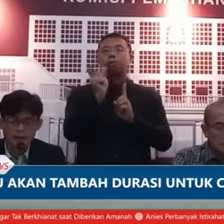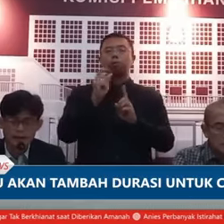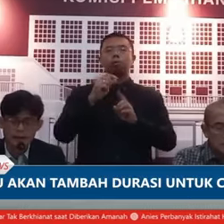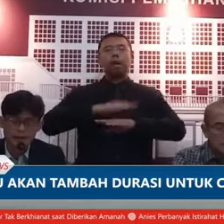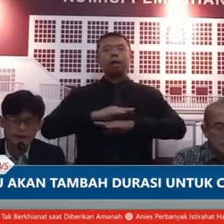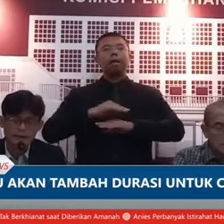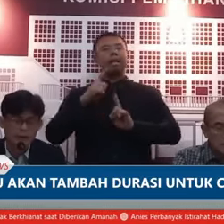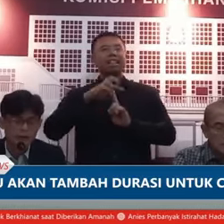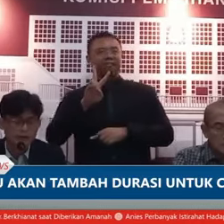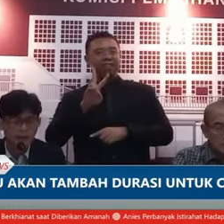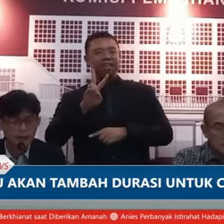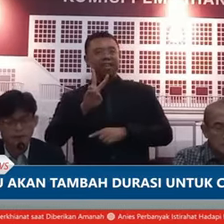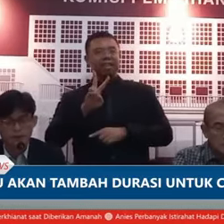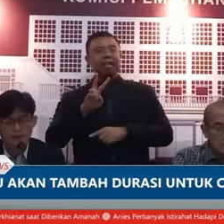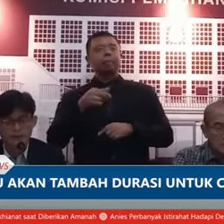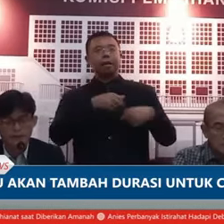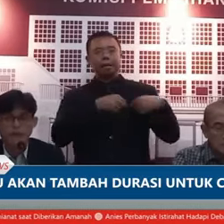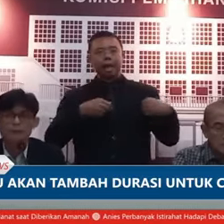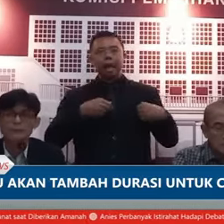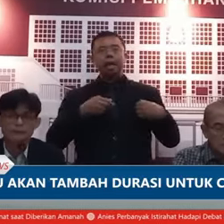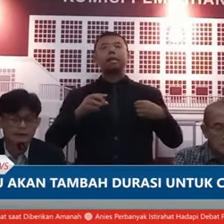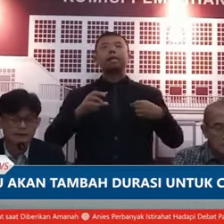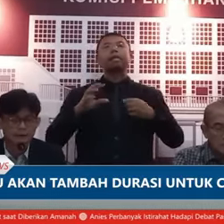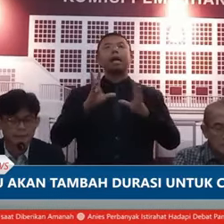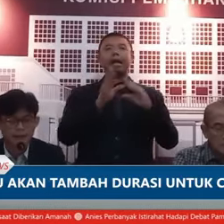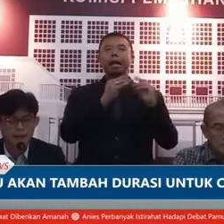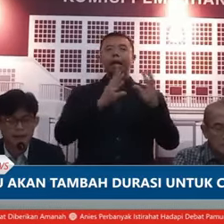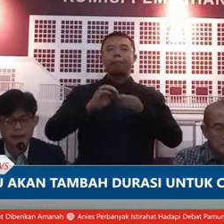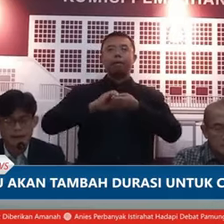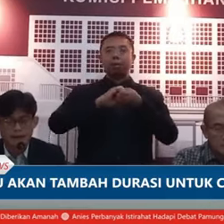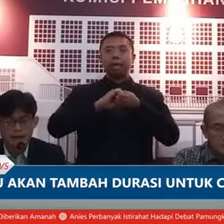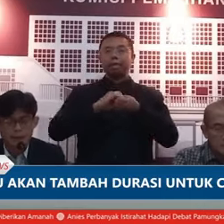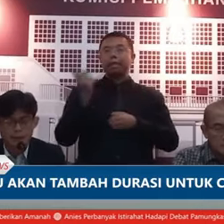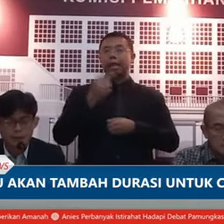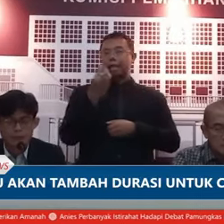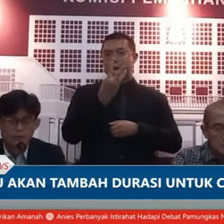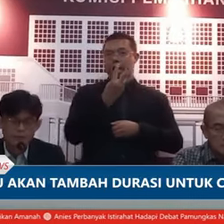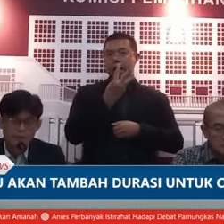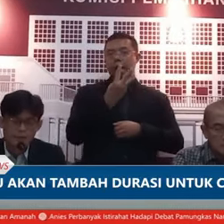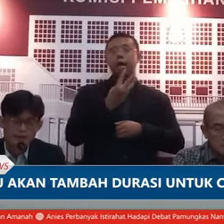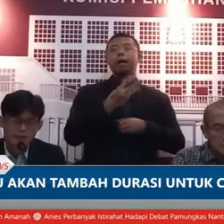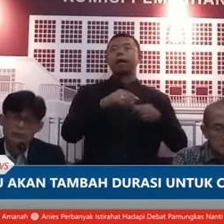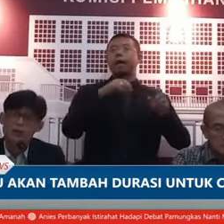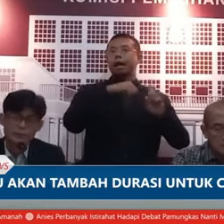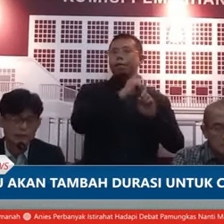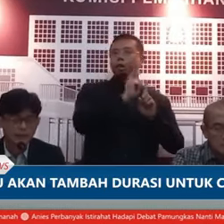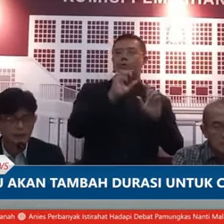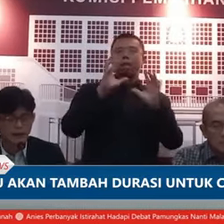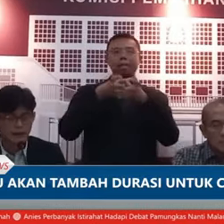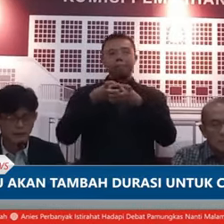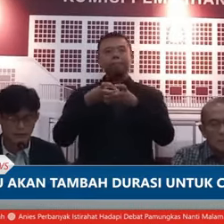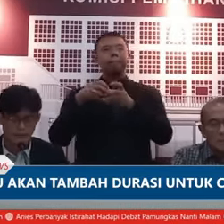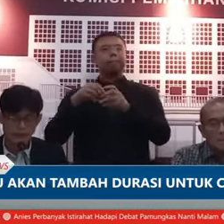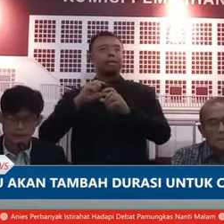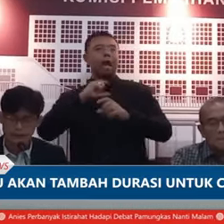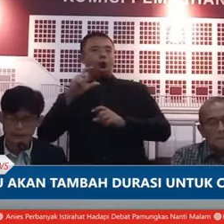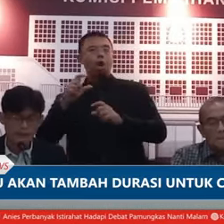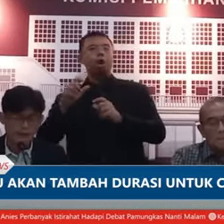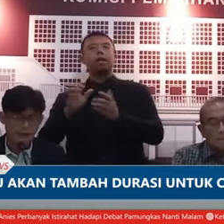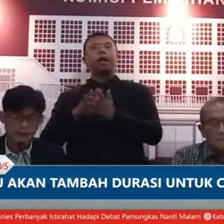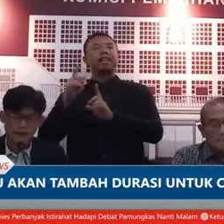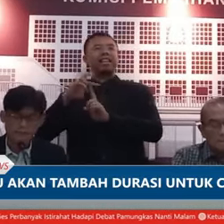durasi, namun hal ini tidak mengubah durasi total pelaksanaan debat. Seperti diketahui bersama, total durasi debat Pilpres yakni 120